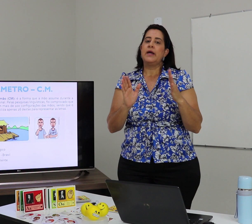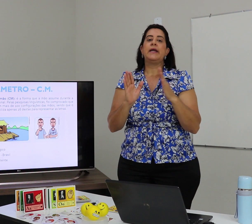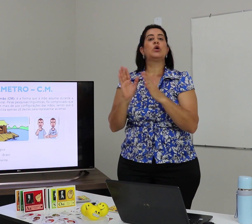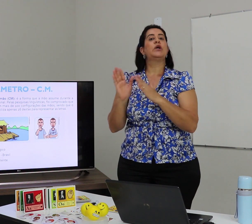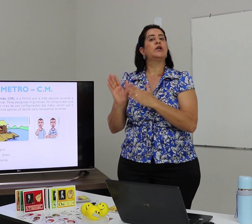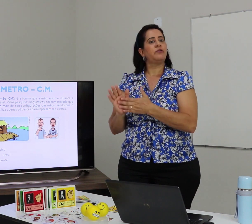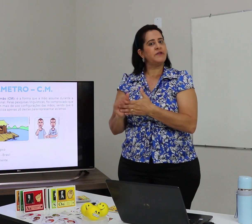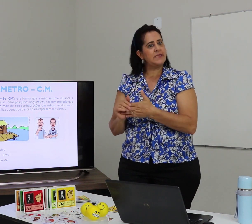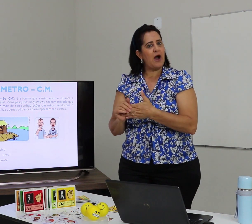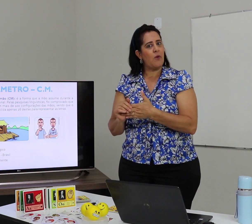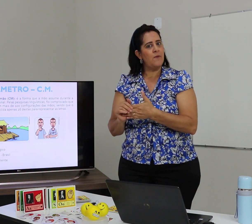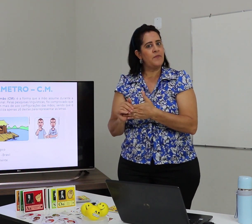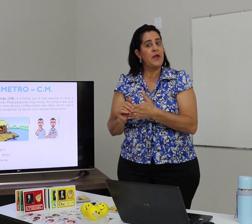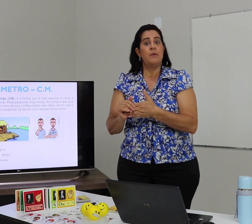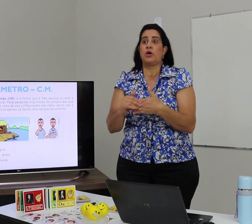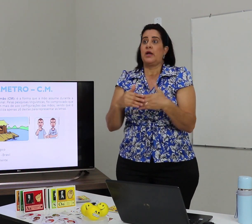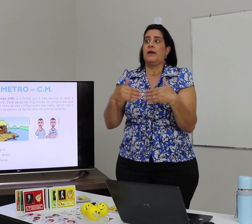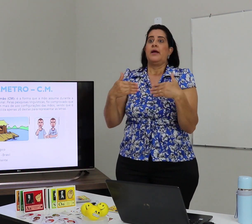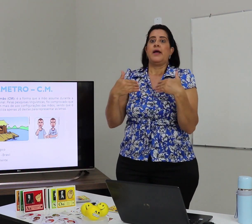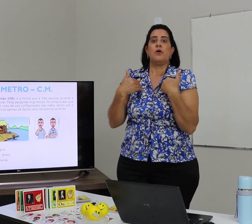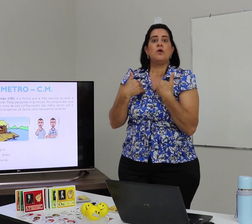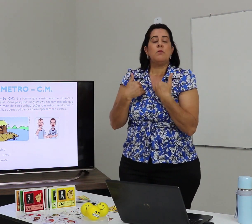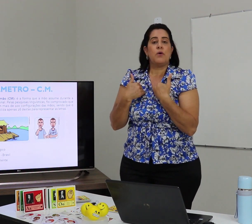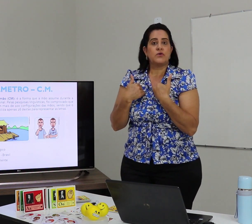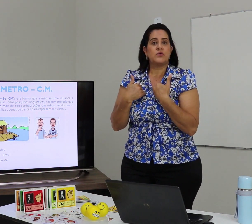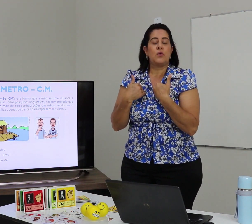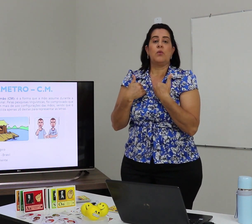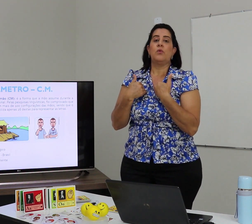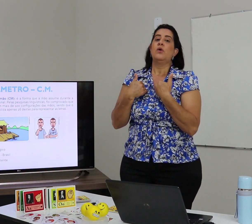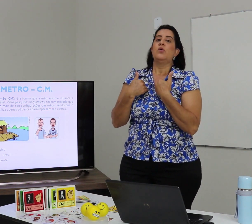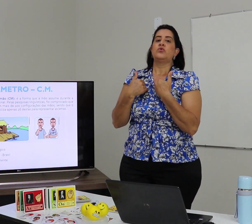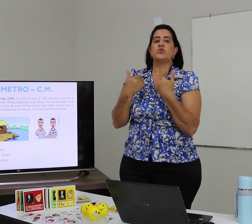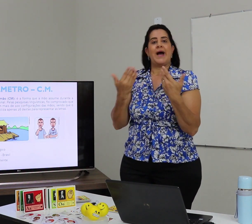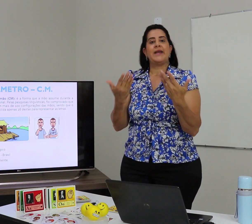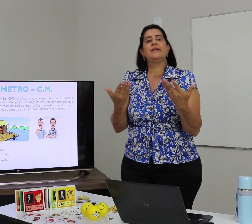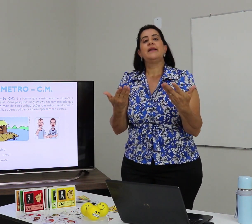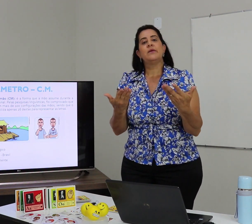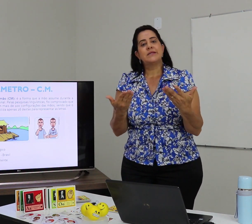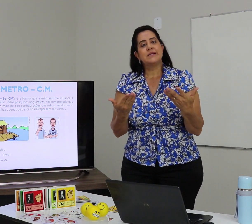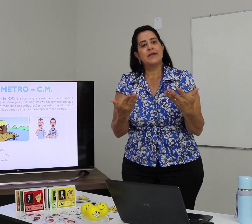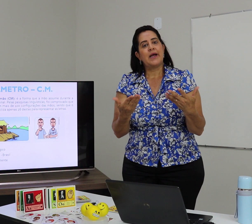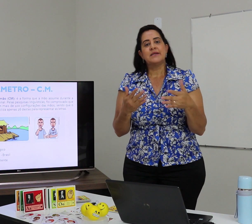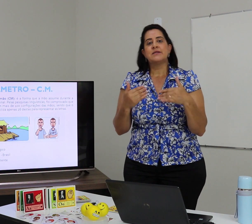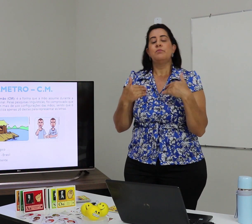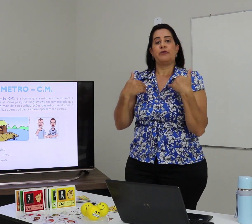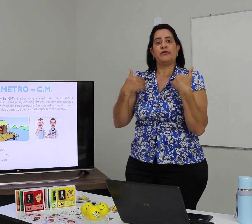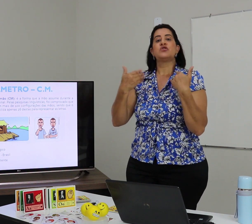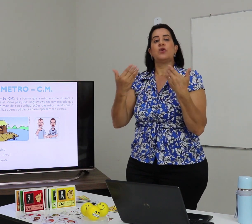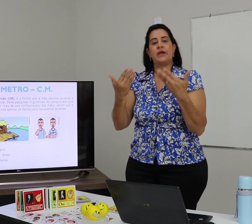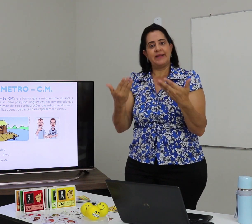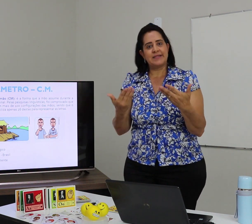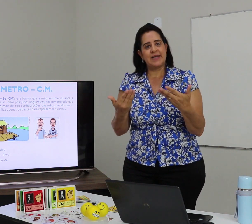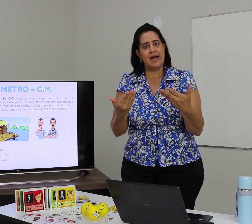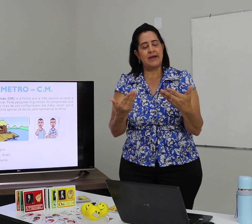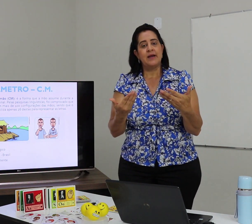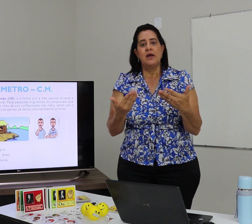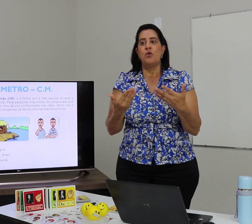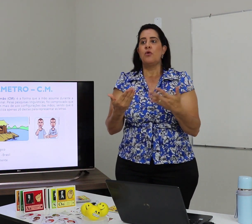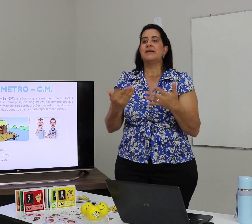e tornando oficial. Porque eu não posso, como usuária da língua de sinais, professora dessa área, começar